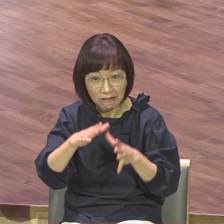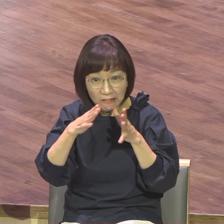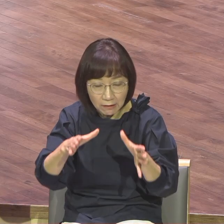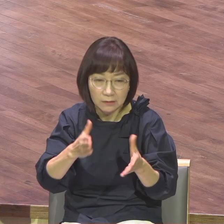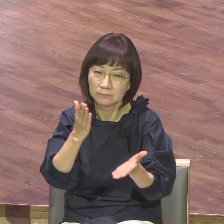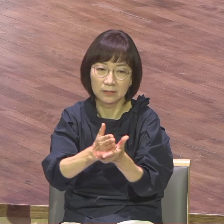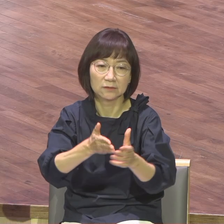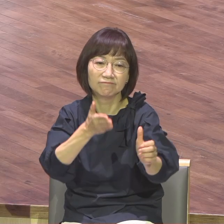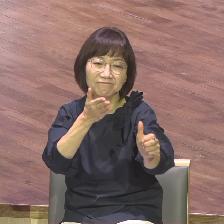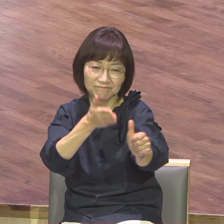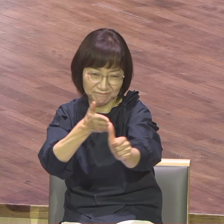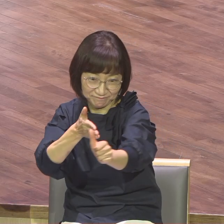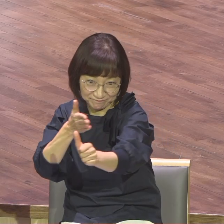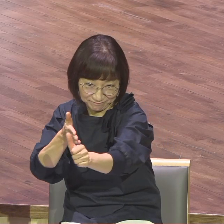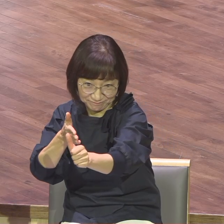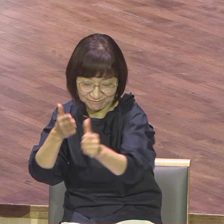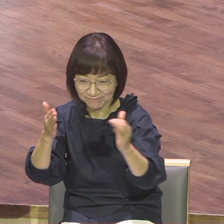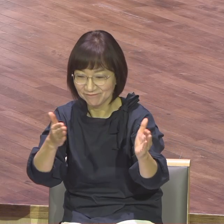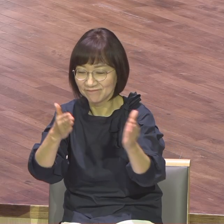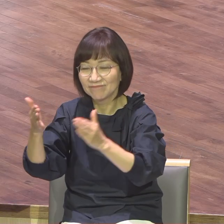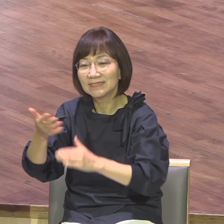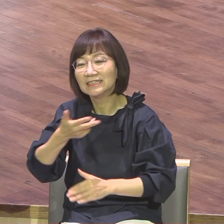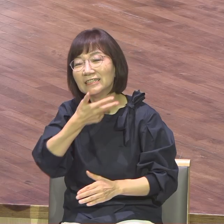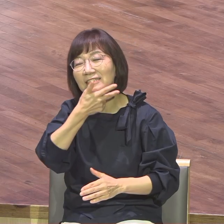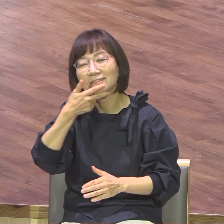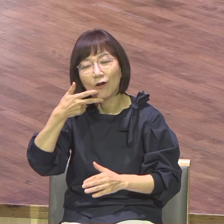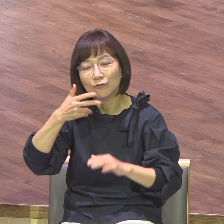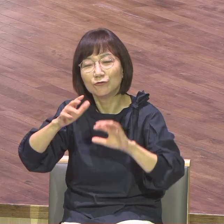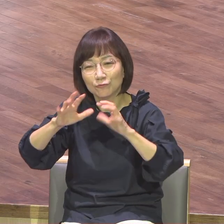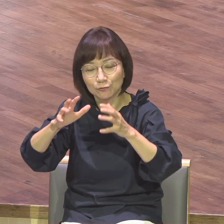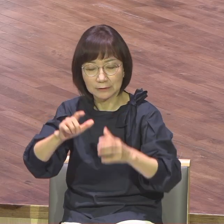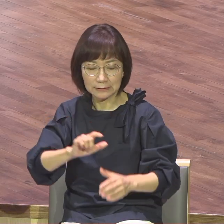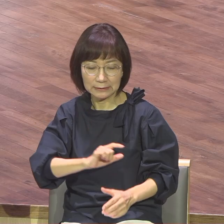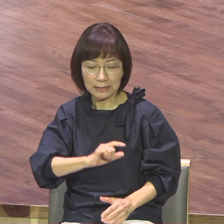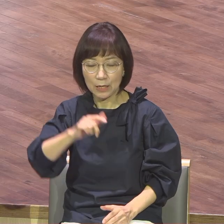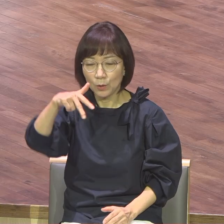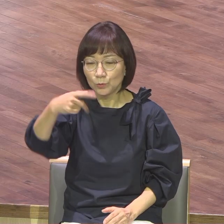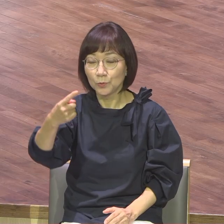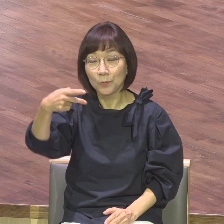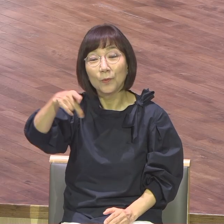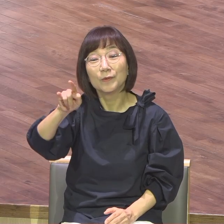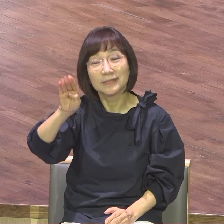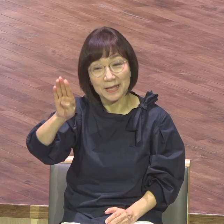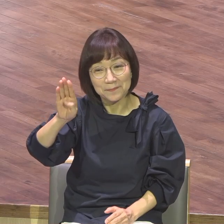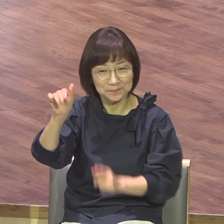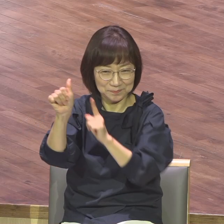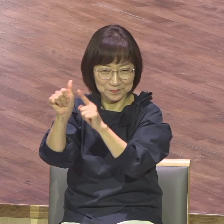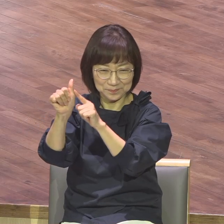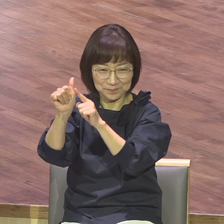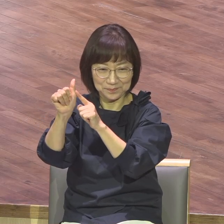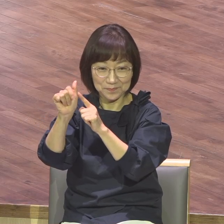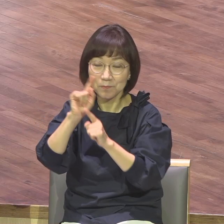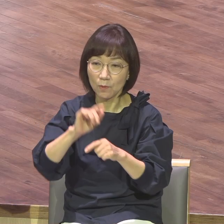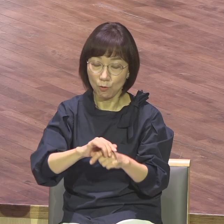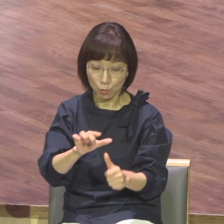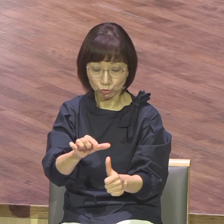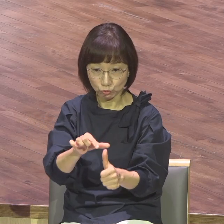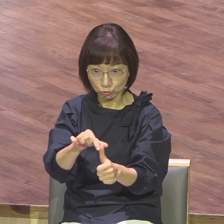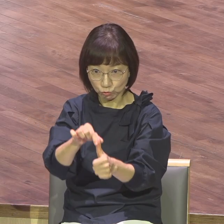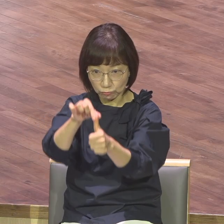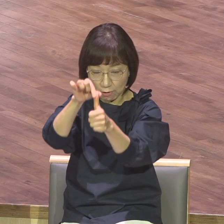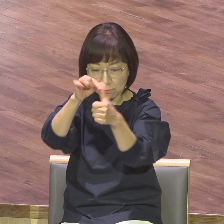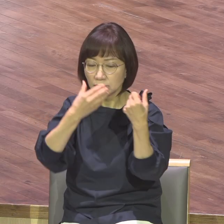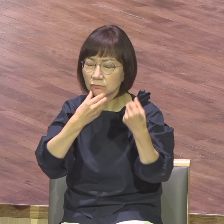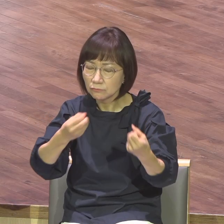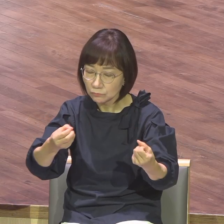영국의 청교도 설교가였던 조셉 카릴이라는 유명한 분이 있습니다. 구원의 놀라운